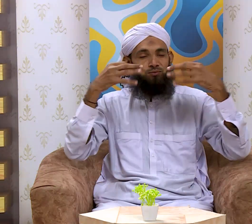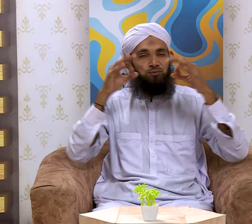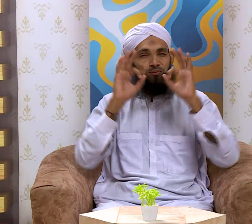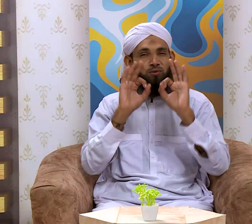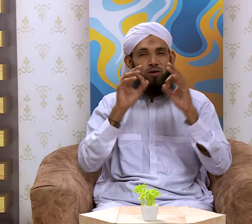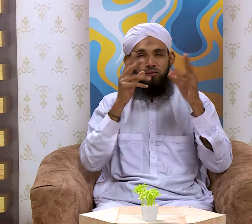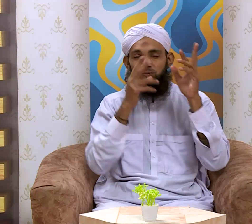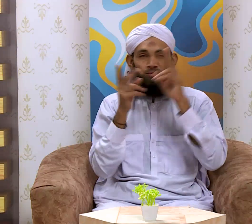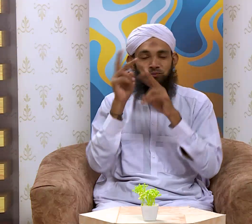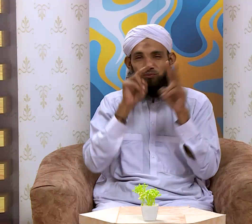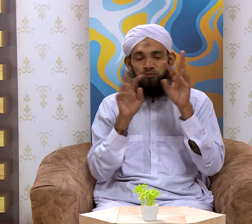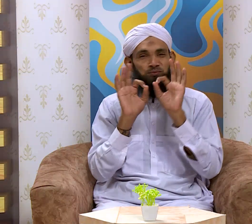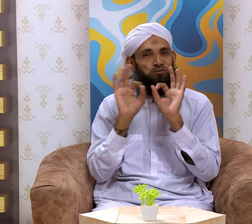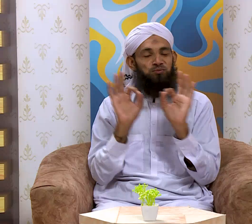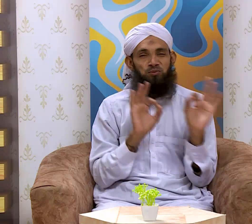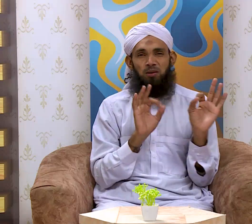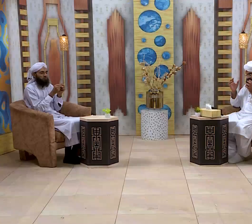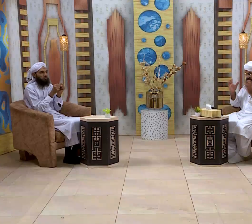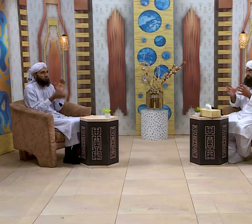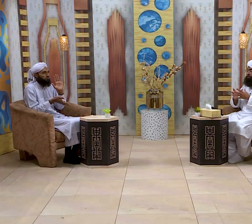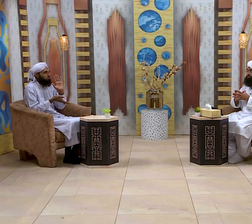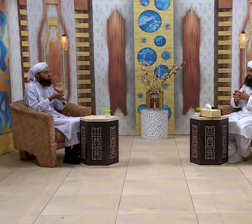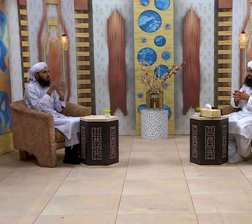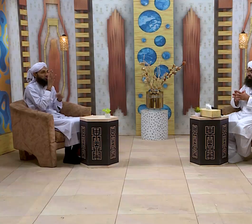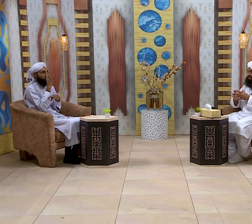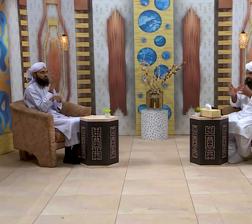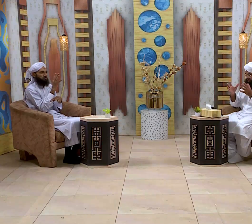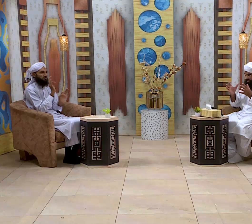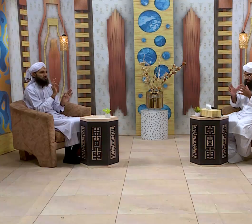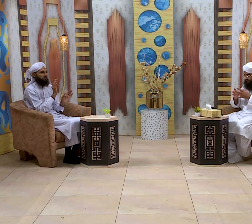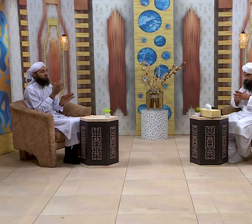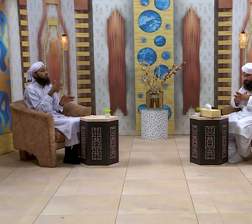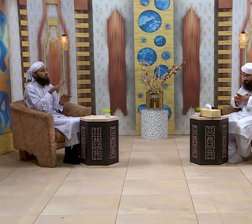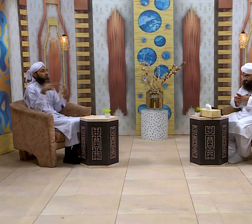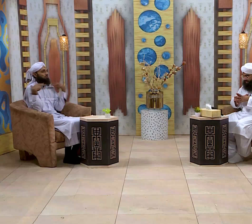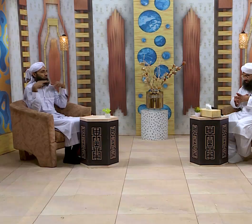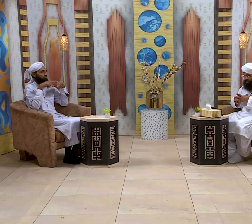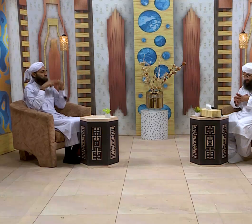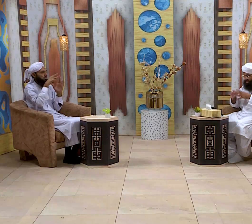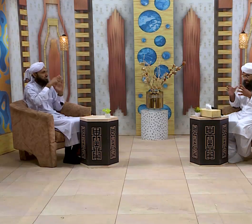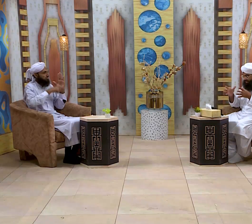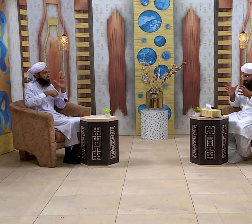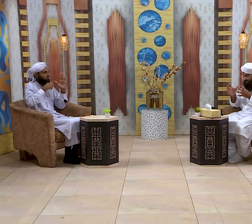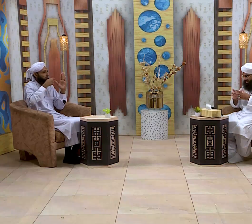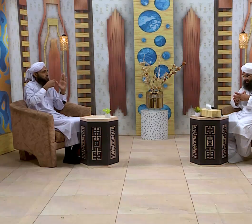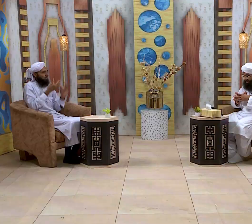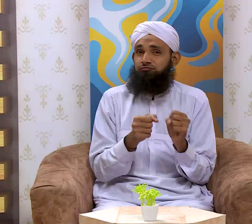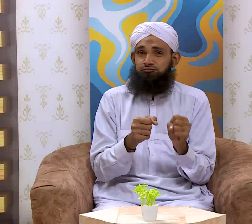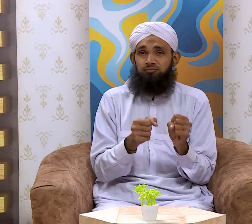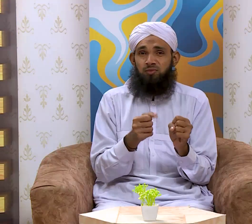کو الفاظ میں بیان نہیں کیا جا سکتا۔ یہاں پہنچ کر حضرت جبریل امین علیہ السلام یہ کہہ کر ٹھہر گئے، اب اس سے آگے